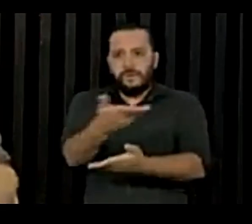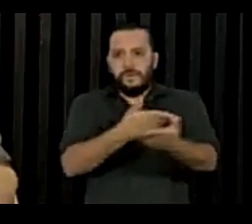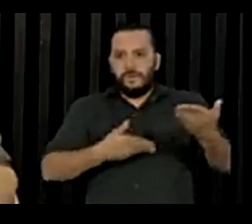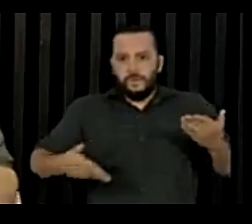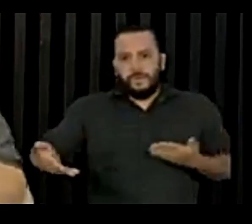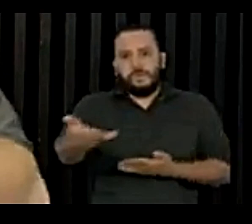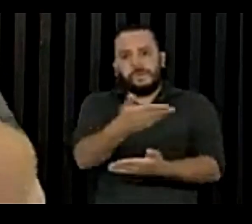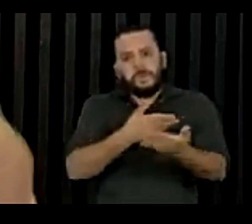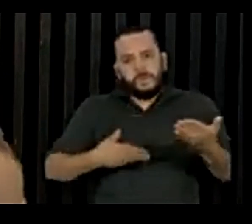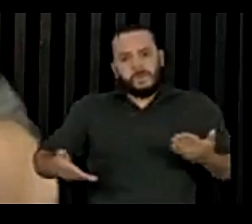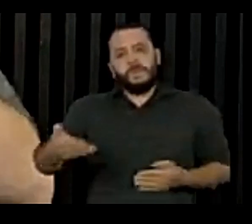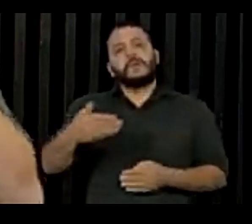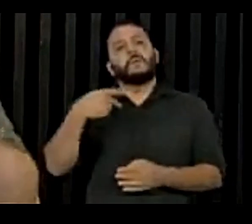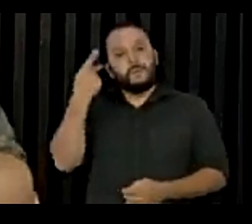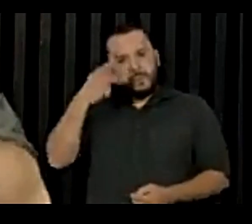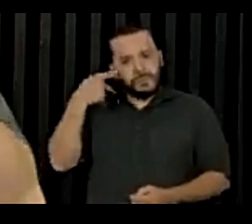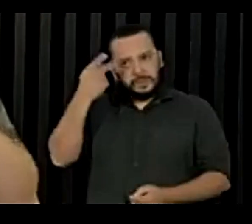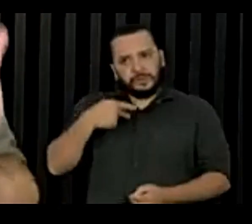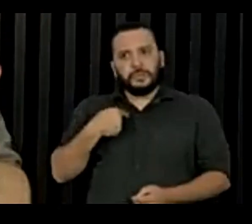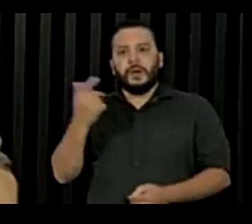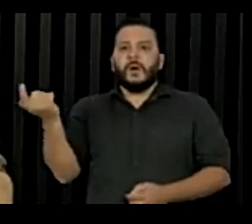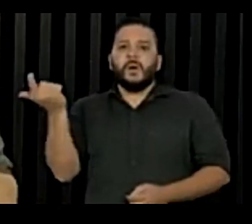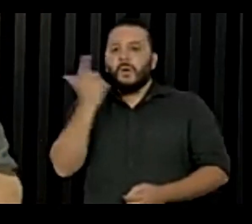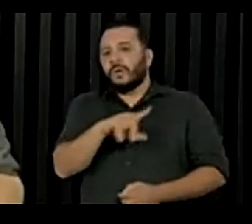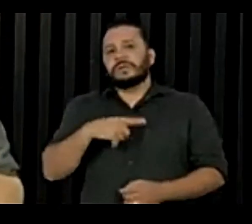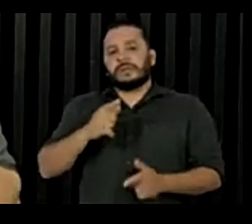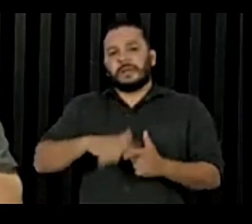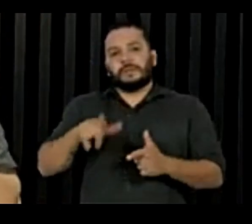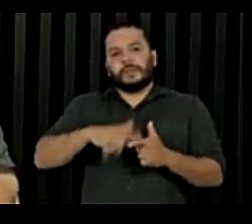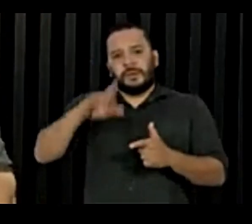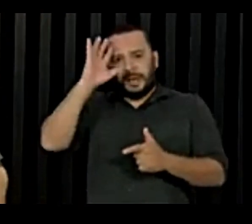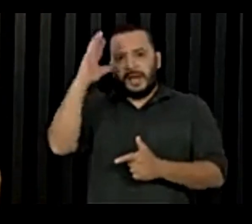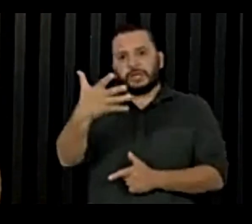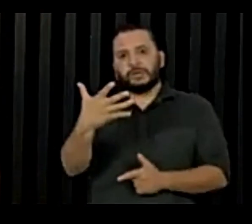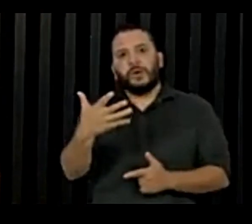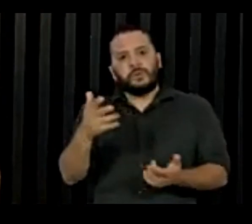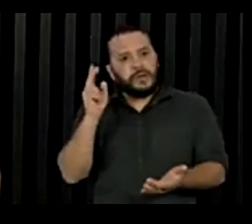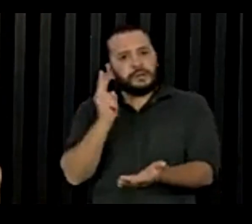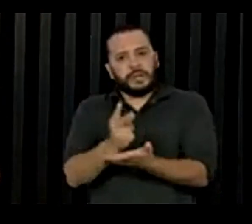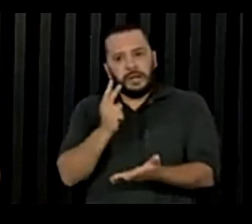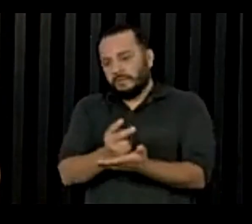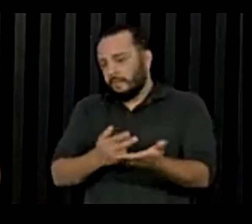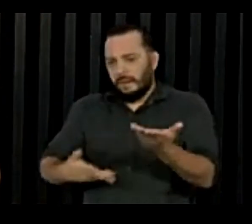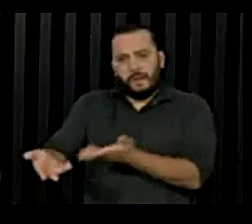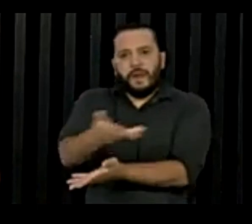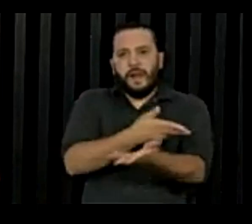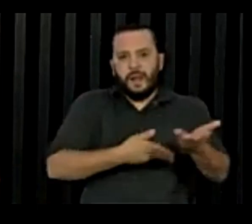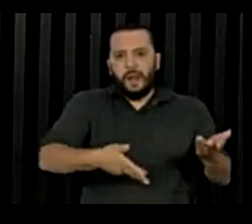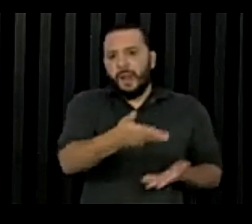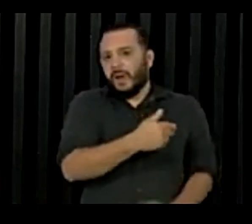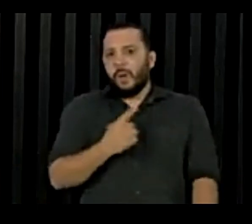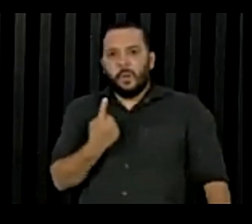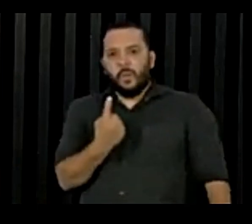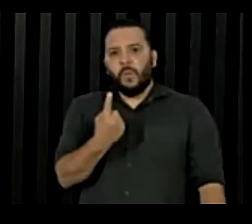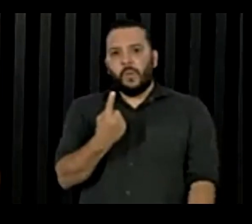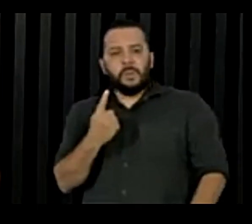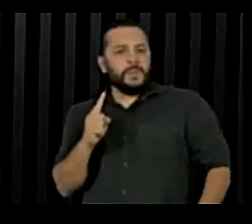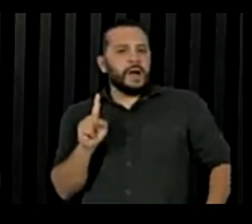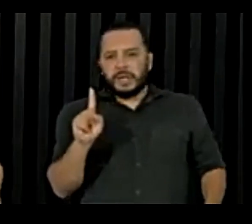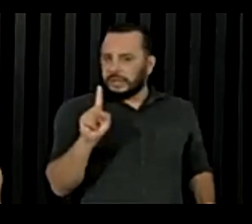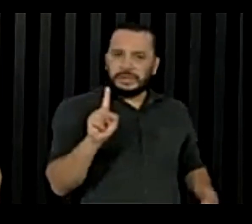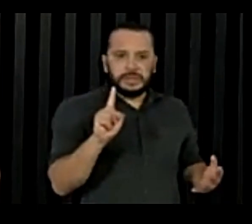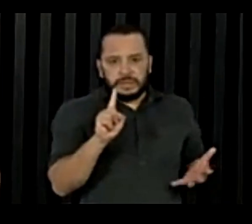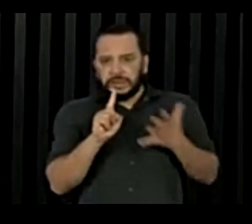ambientes políticos para tentar elocubrar e solucionar os problemas coletivamente. Não há salvadores da pátria,